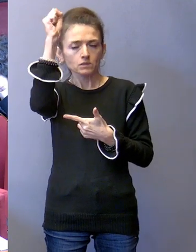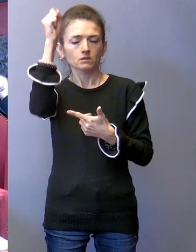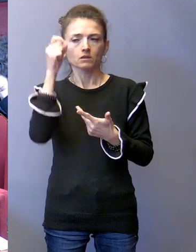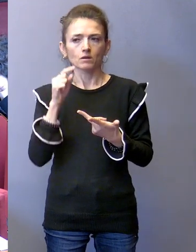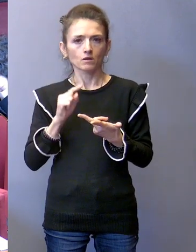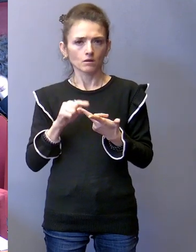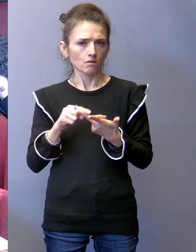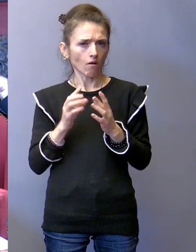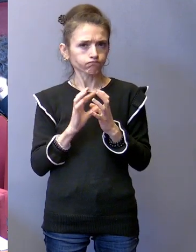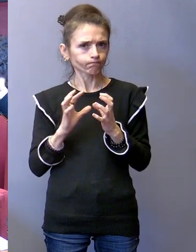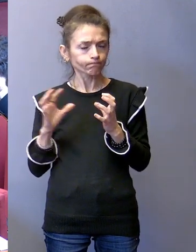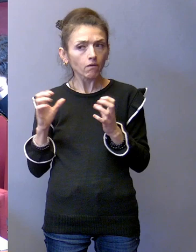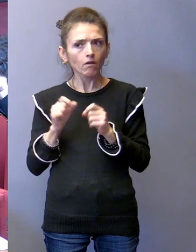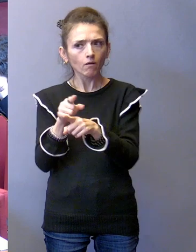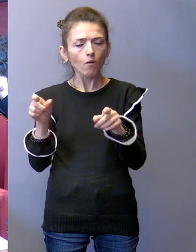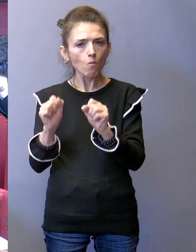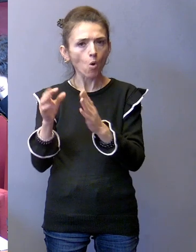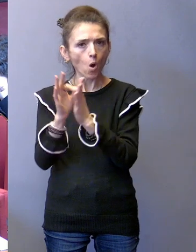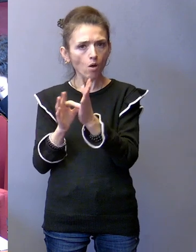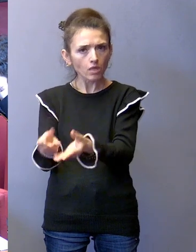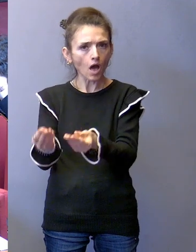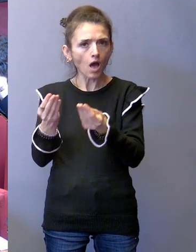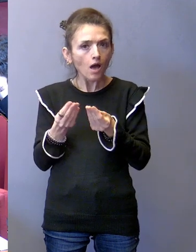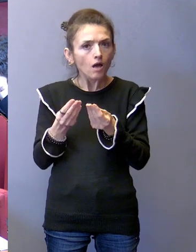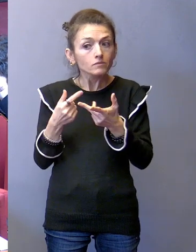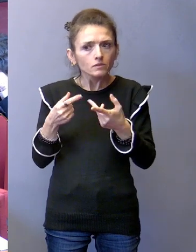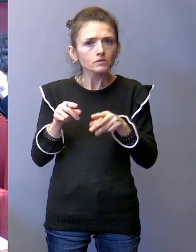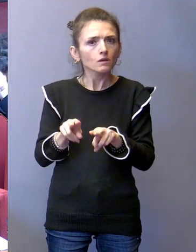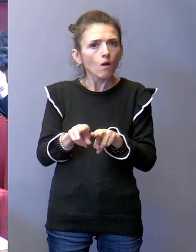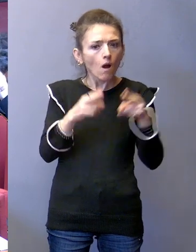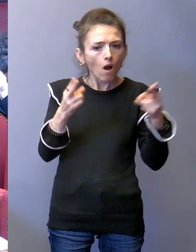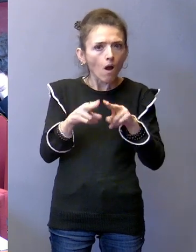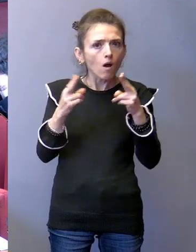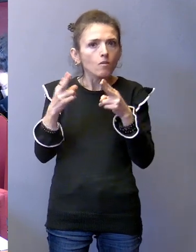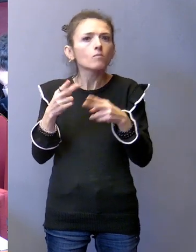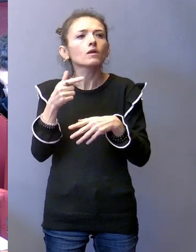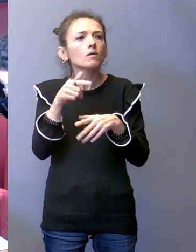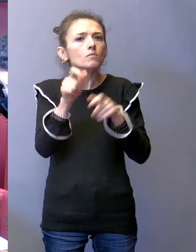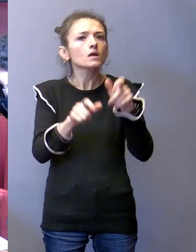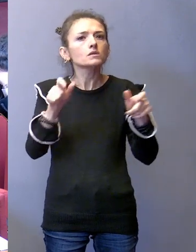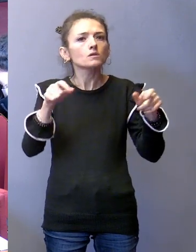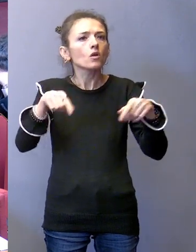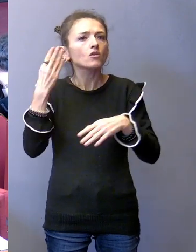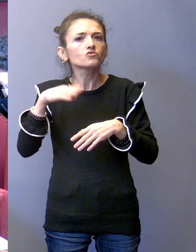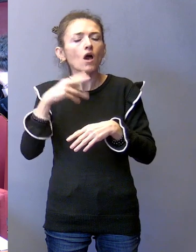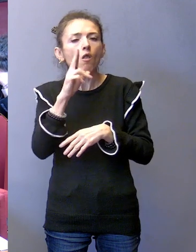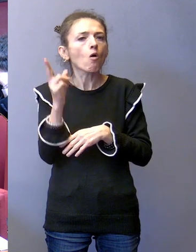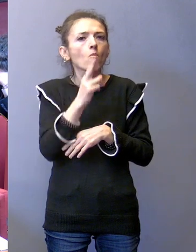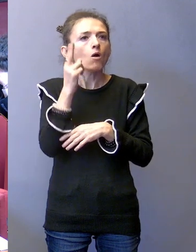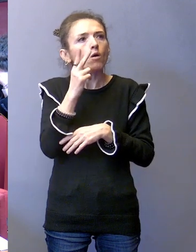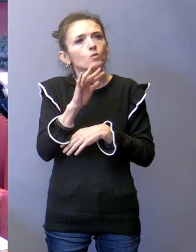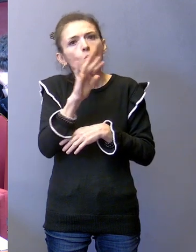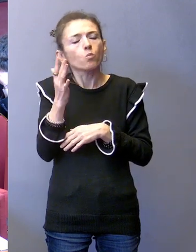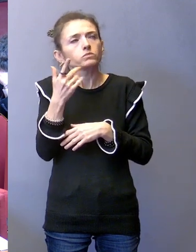che possono darci tutti quei dati per cui non solo scopriamo che le persone muoiono in maniera diversa a Genova ma che la qualità